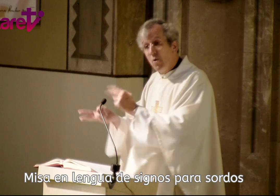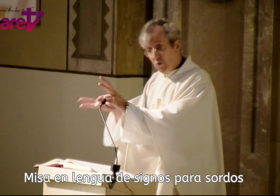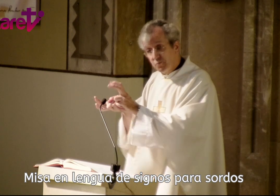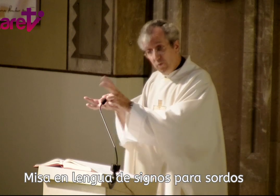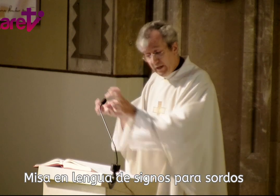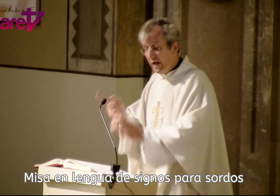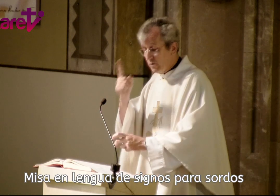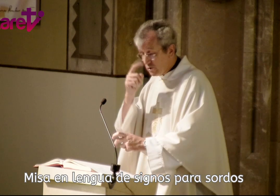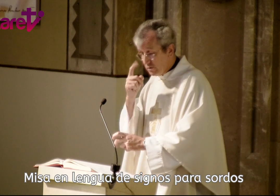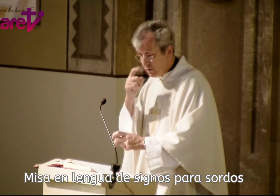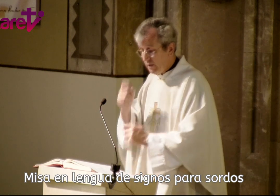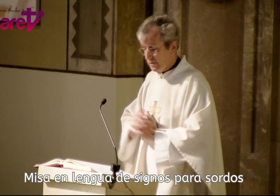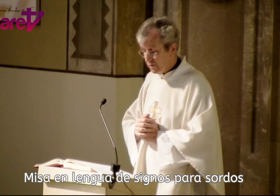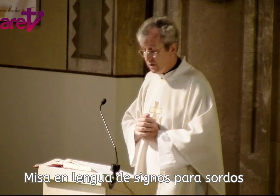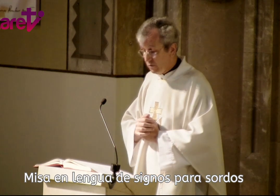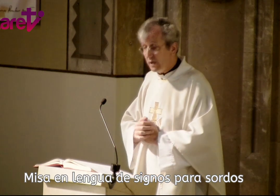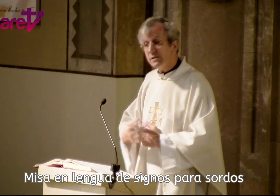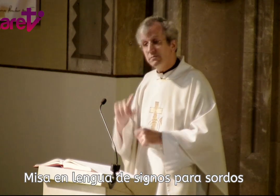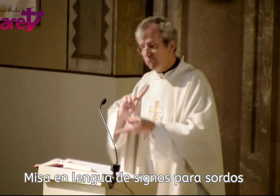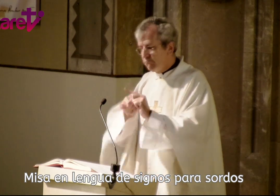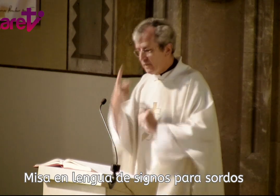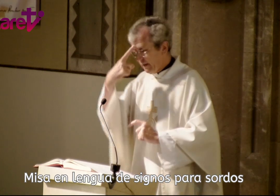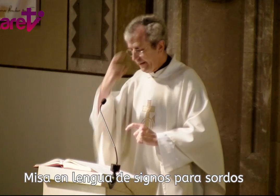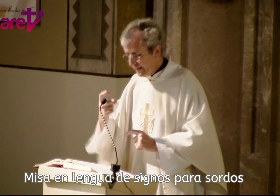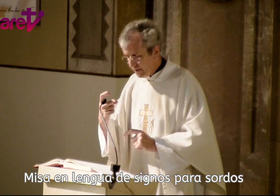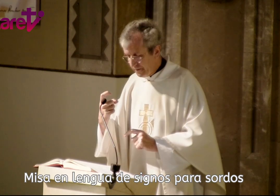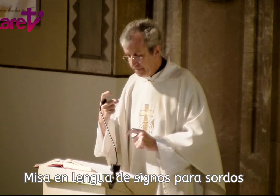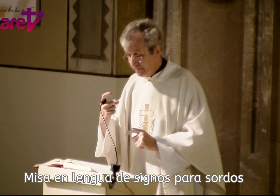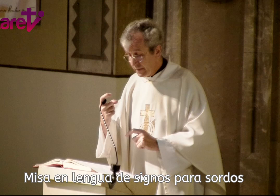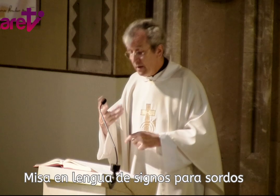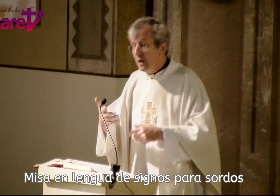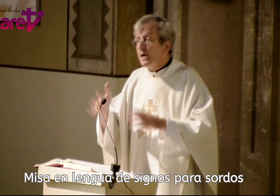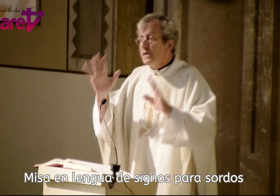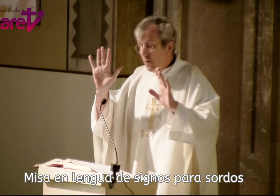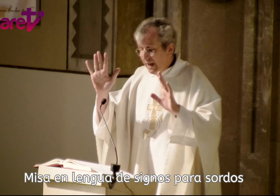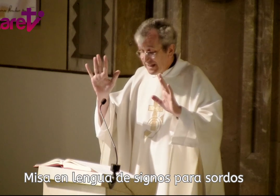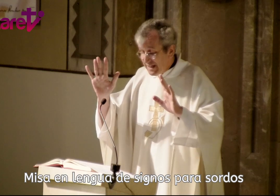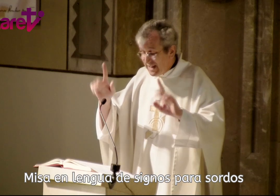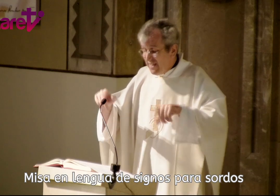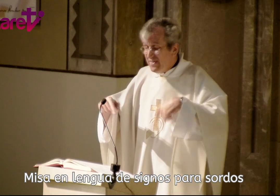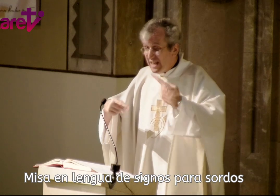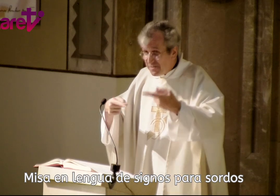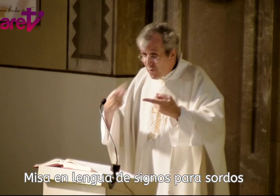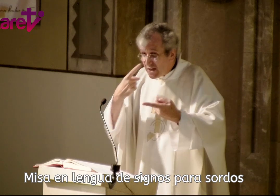los publicanos y las prostitutas creyeron. Y aun así, después de